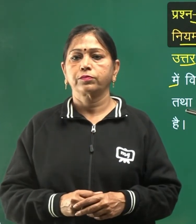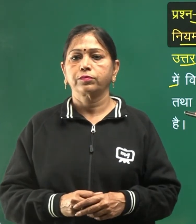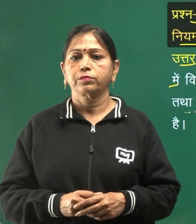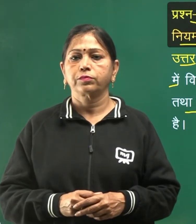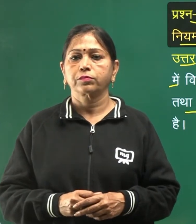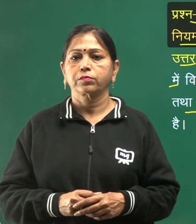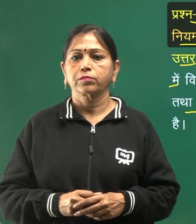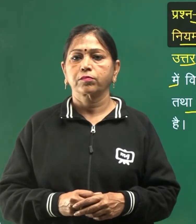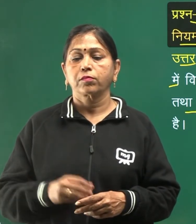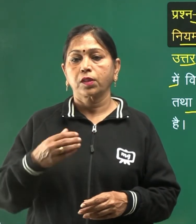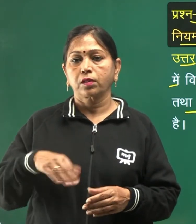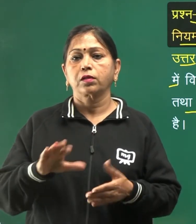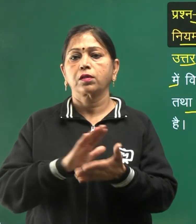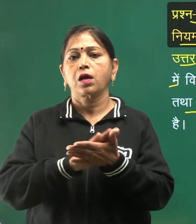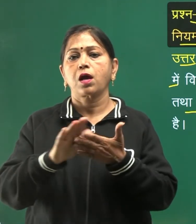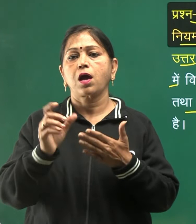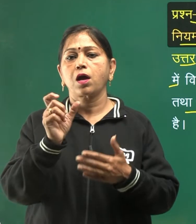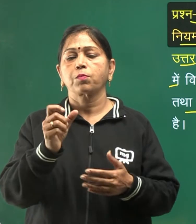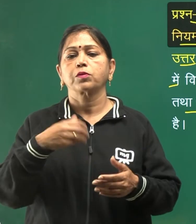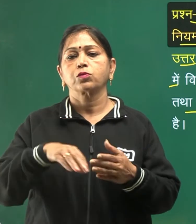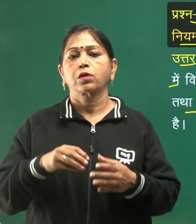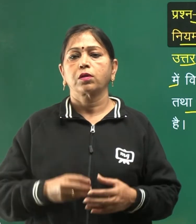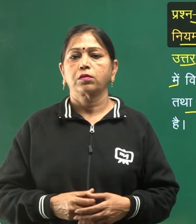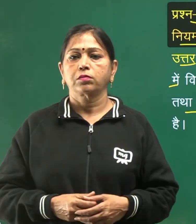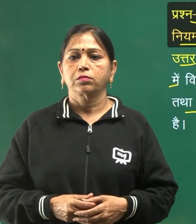तथा हार्मोन्स द्वारा